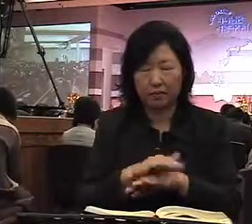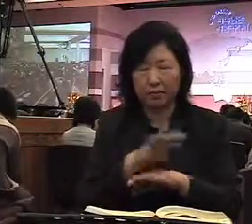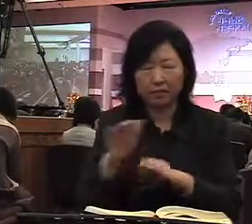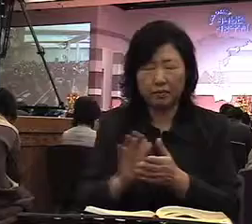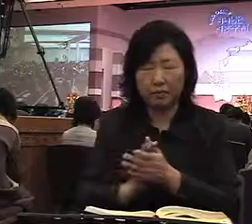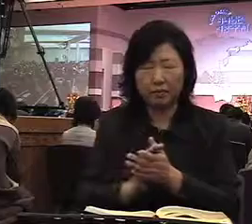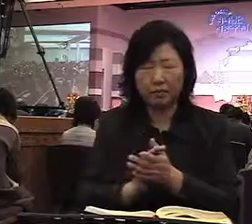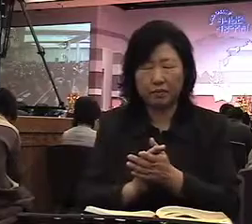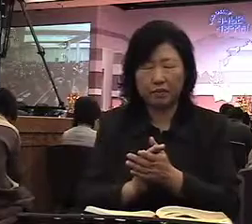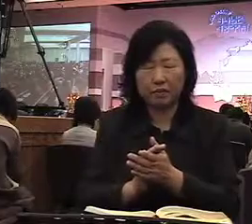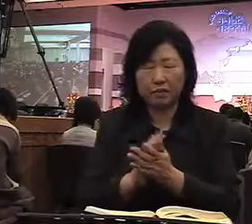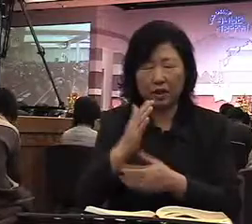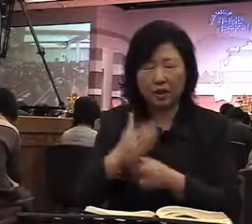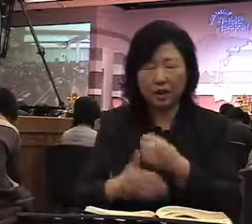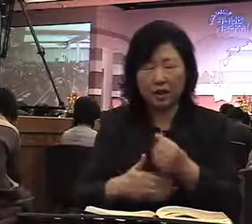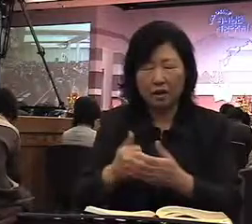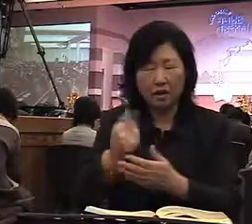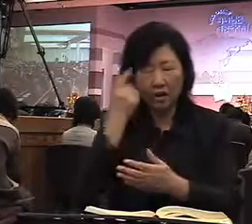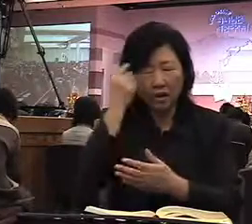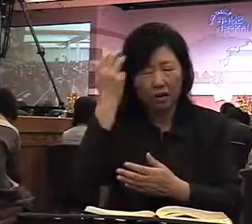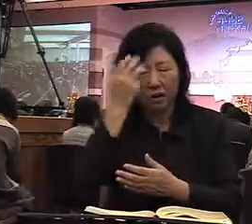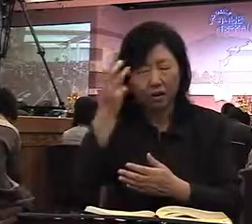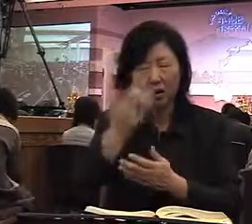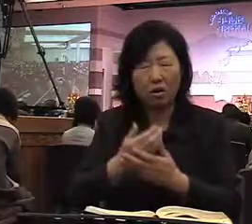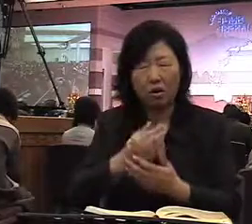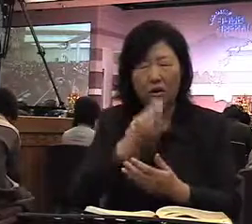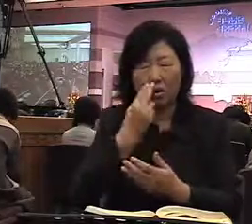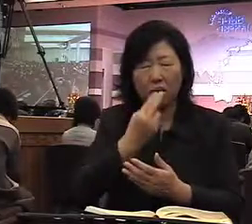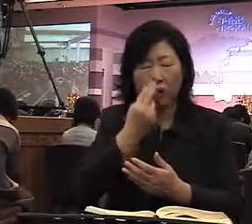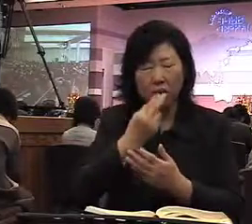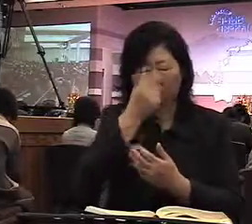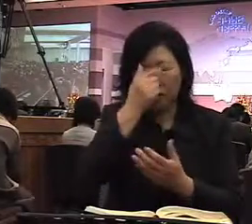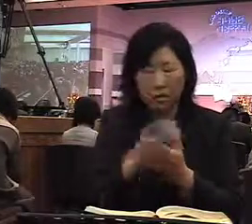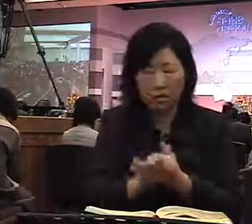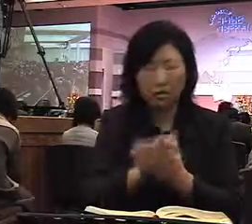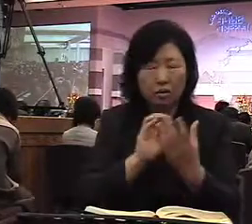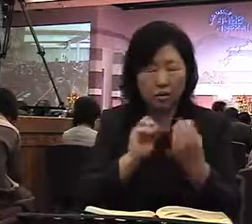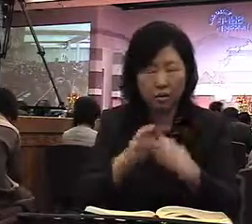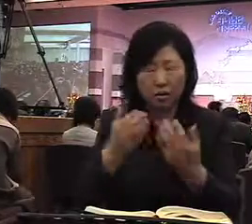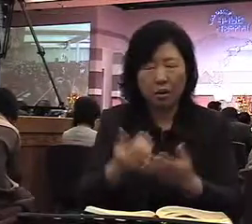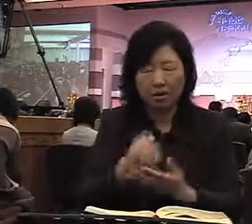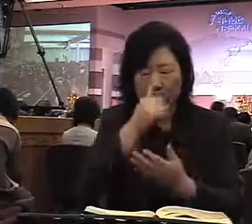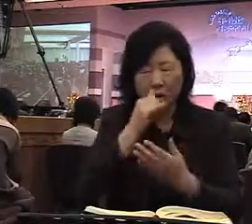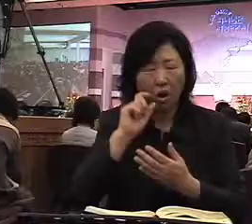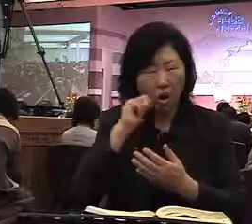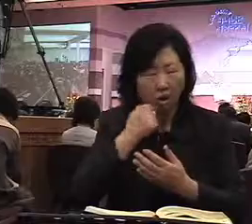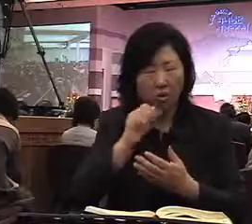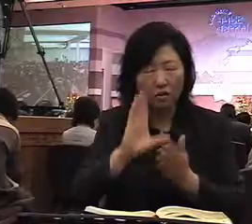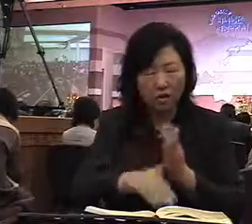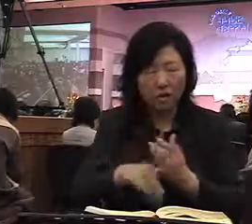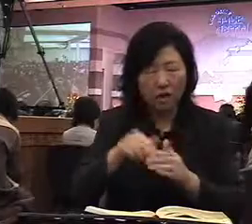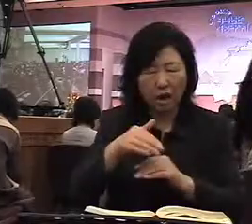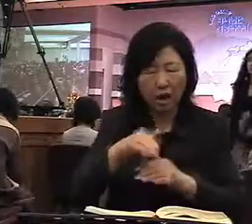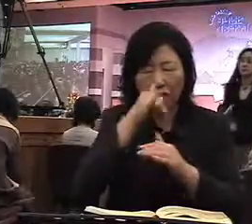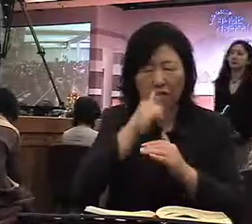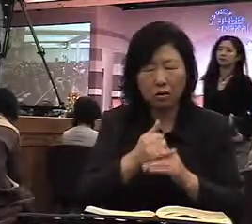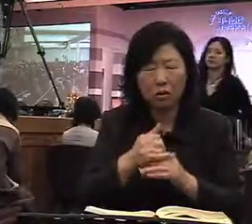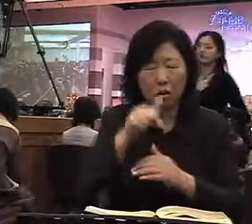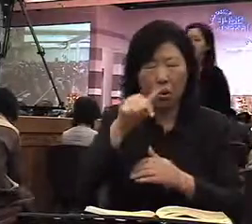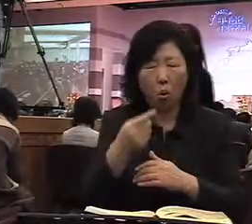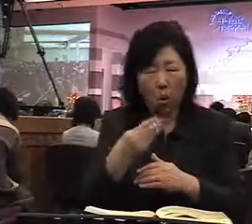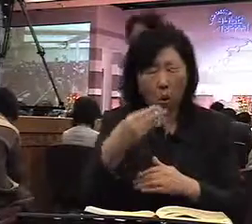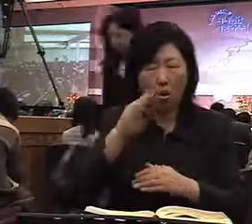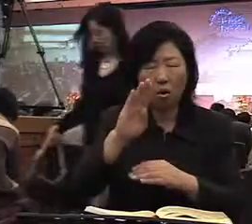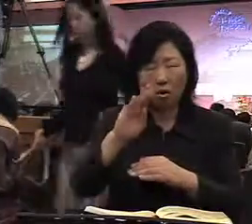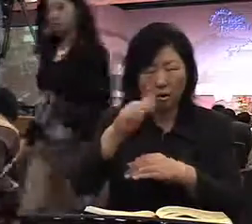우리들에게 숨 쉬듯이 하나님에게 영의 숨을 쉴 수 있고 기도할 수 있고 응답받을 수 있고 어려울 때 나아갈 수 있게 하시고 골방을